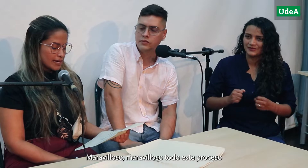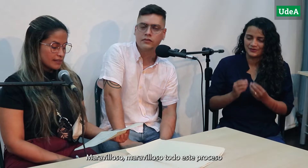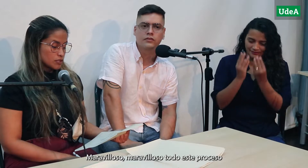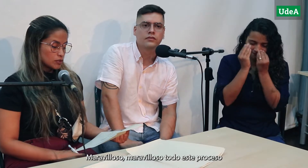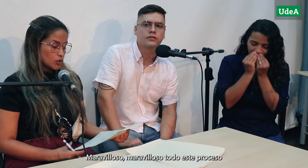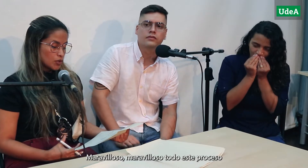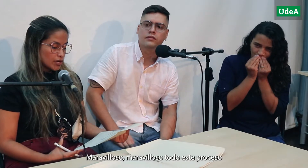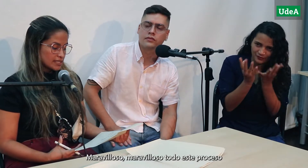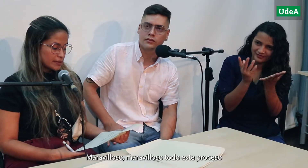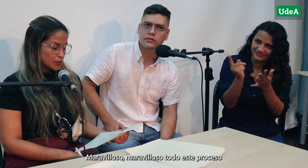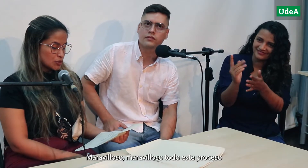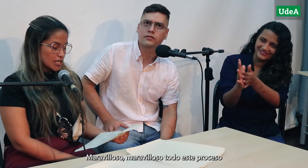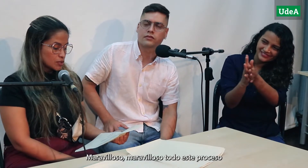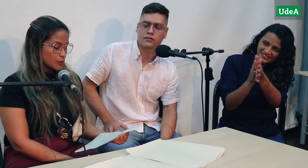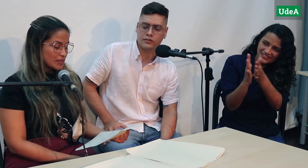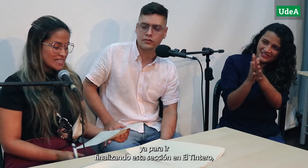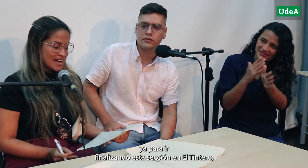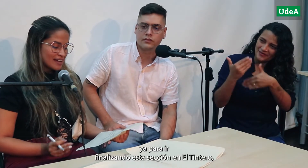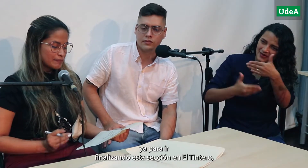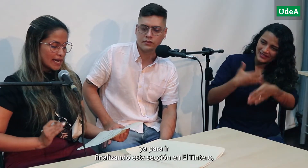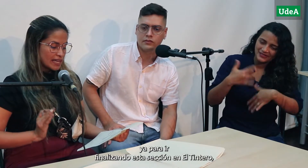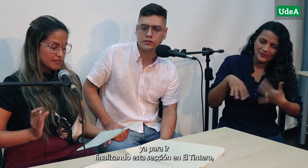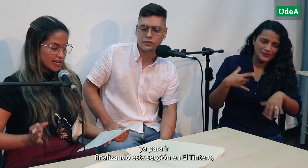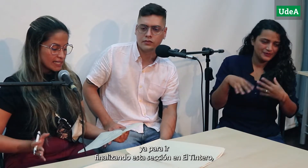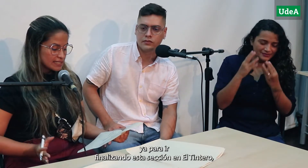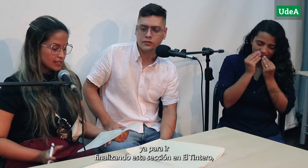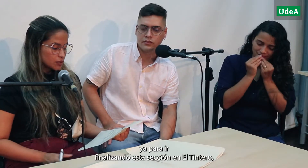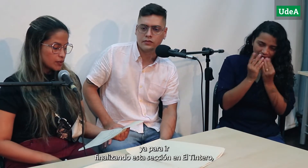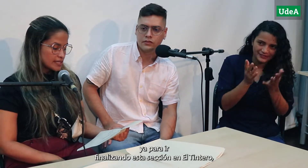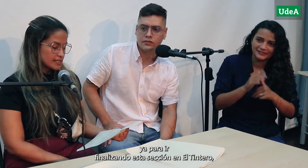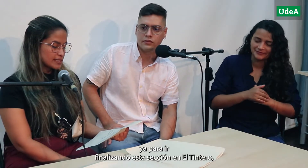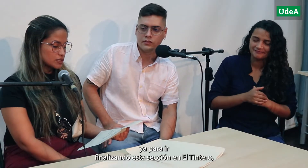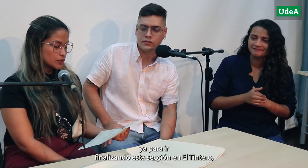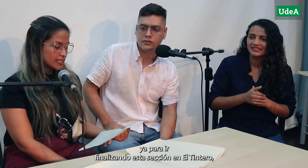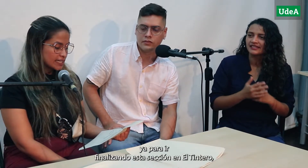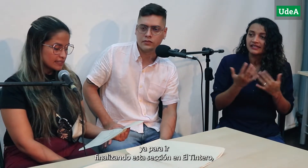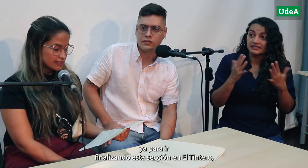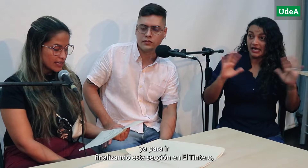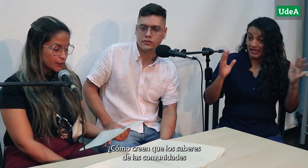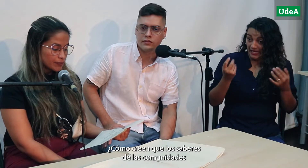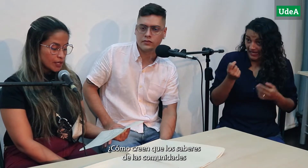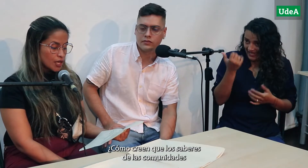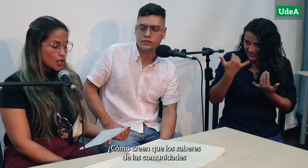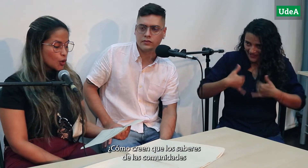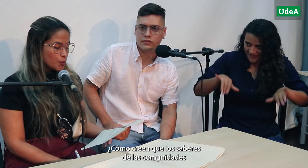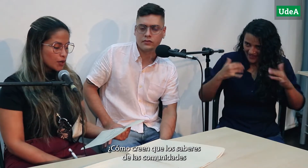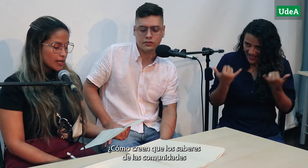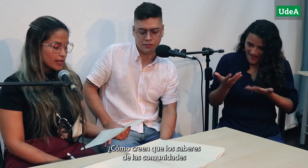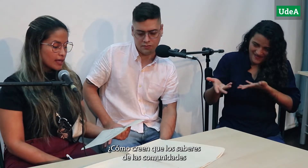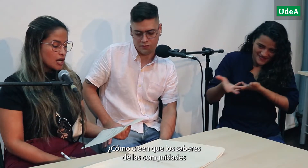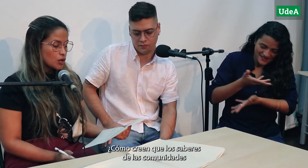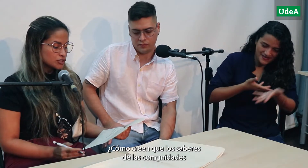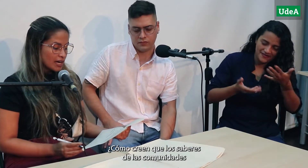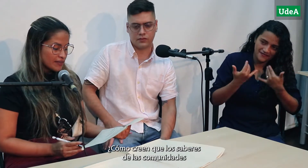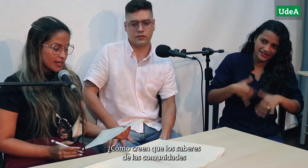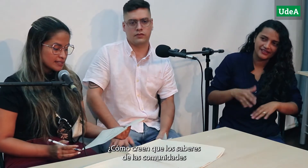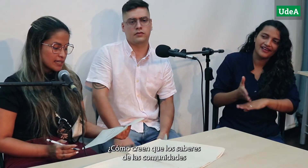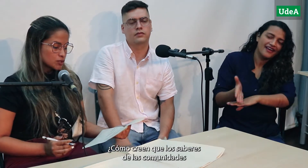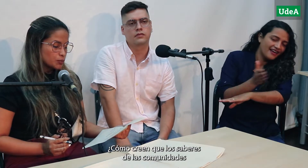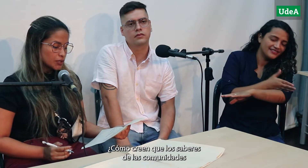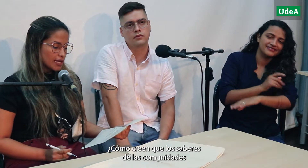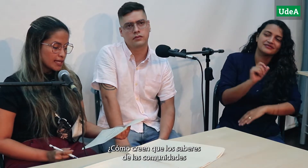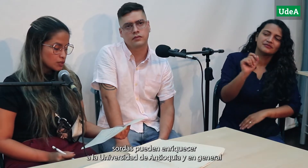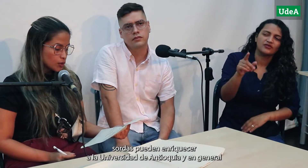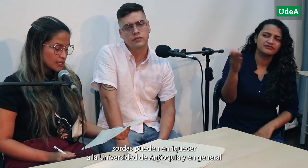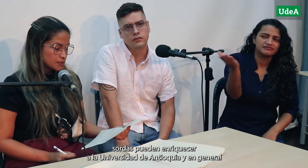Maravilloso, maravilloso todo este proceso. Ya para ir finalizando esta sección en el tintero, ¿cómo creen que los saberes de